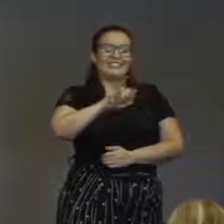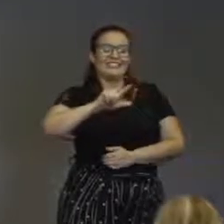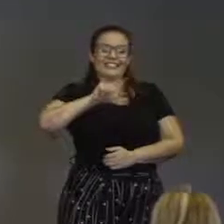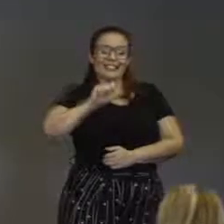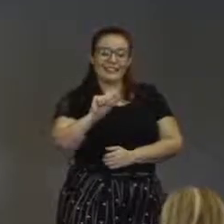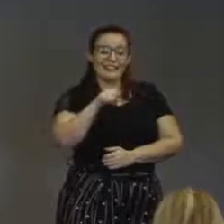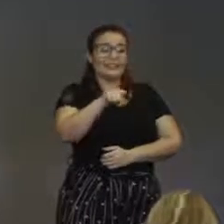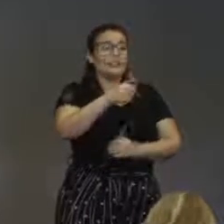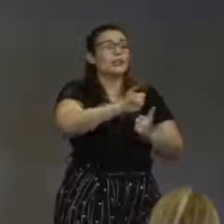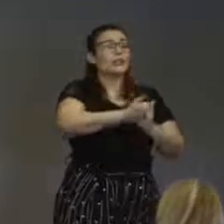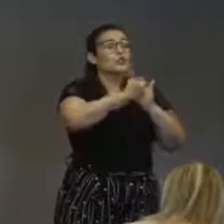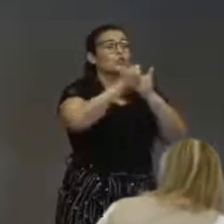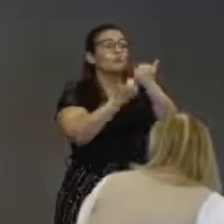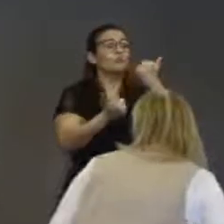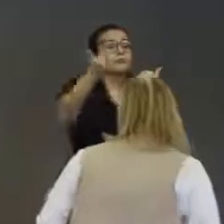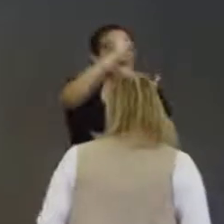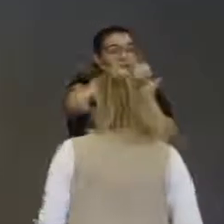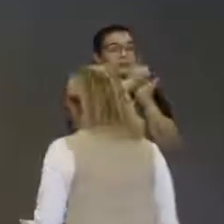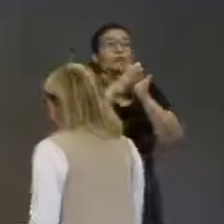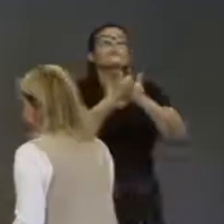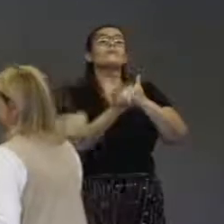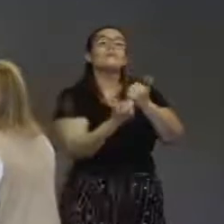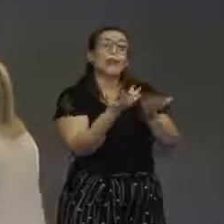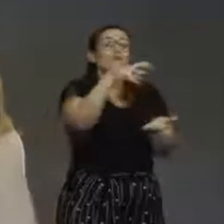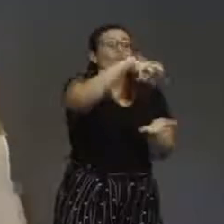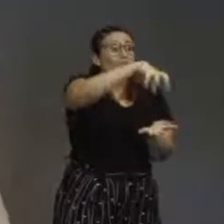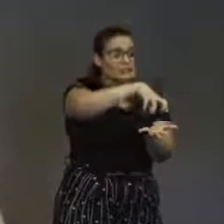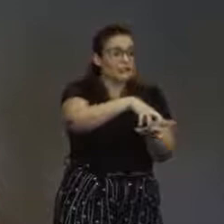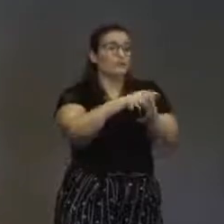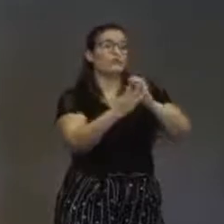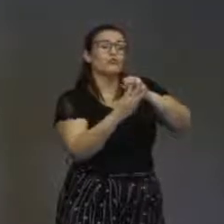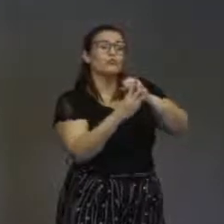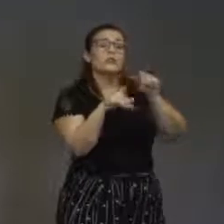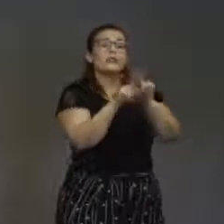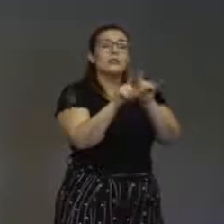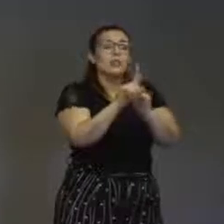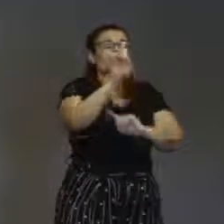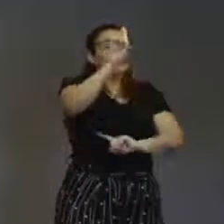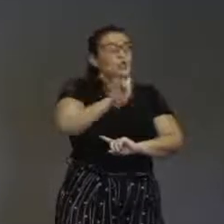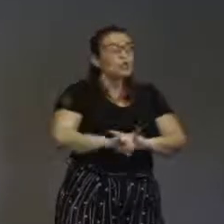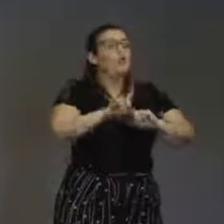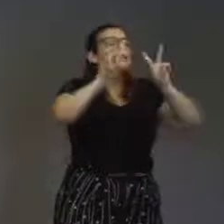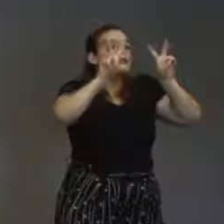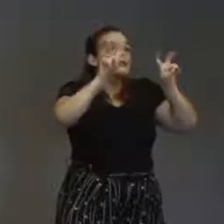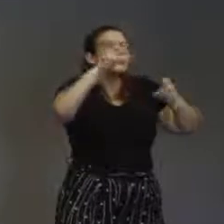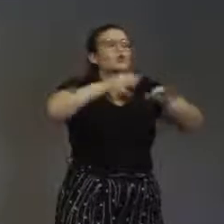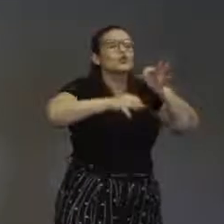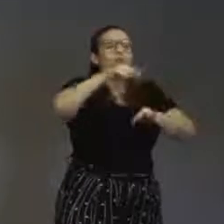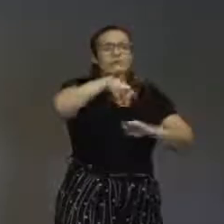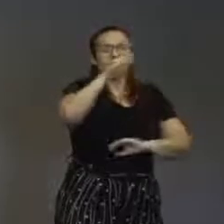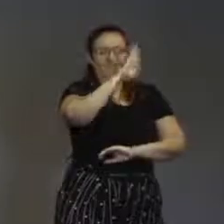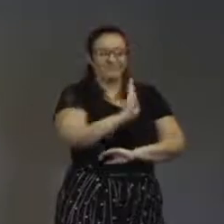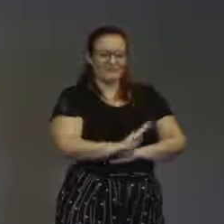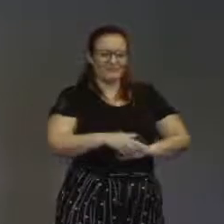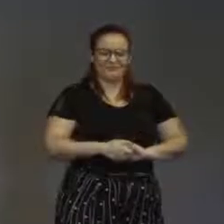que é superintendente da Fundação Volkswagen e diretora de assuntos jurídicos da Volkswagen do Brasil.